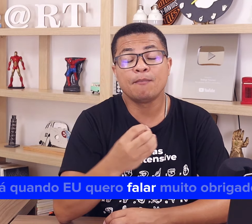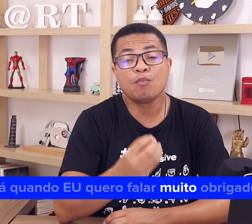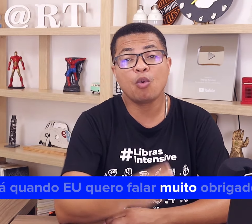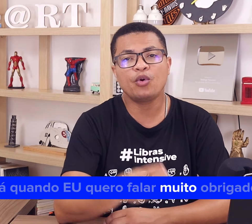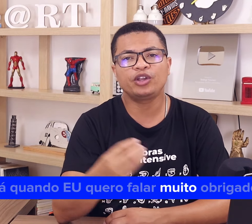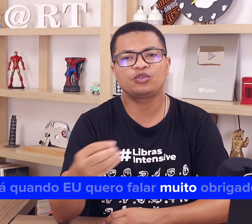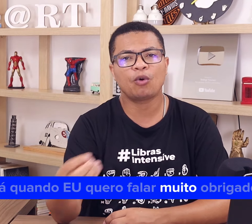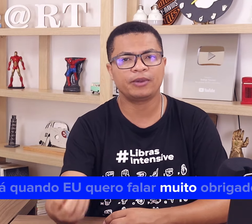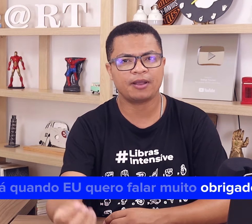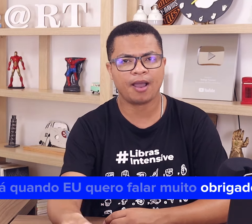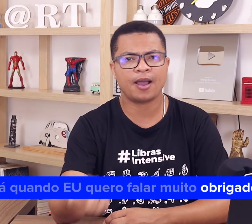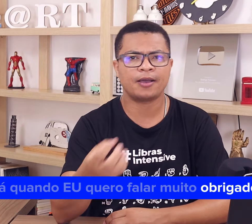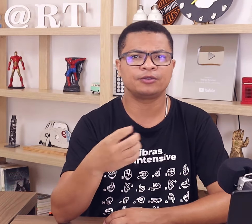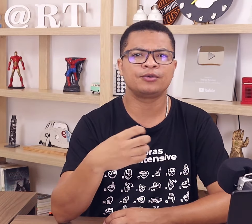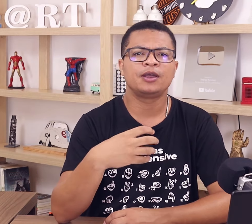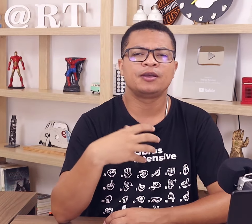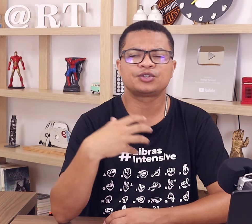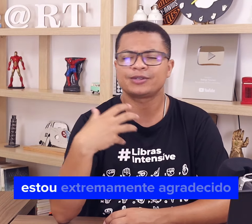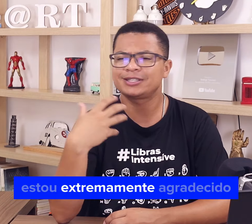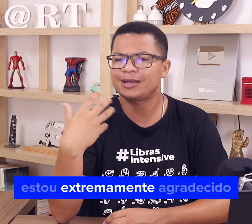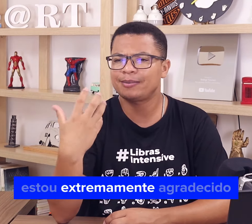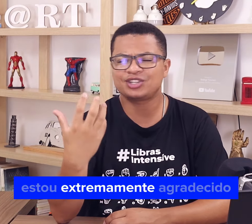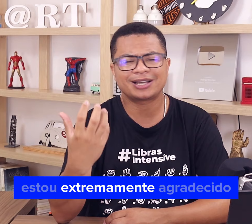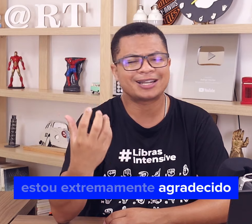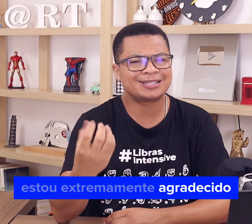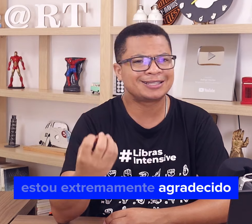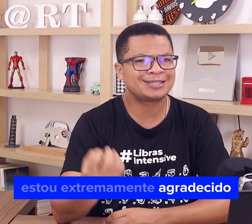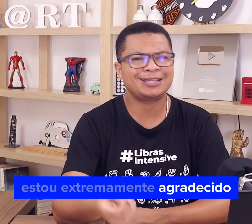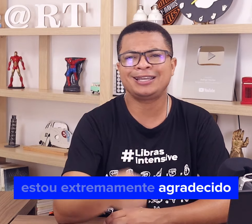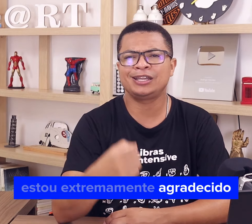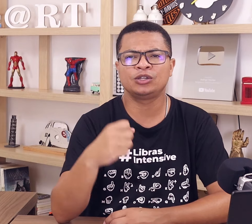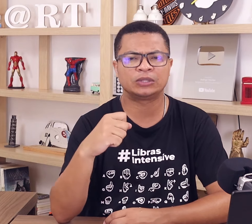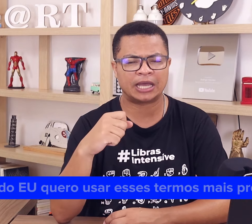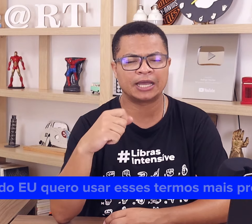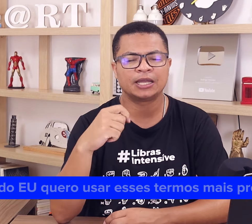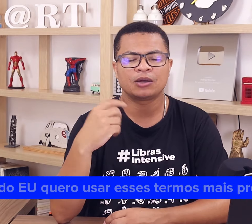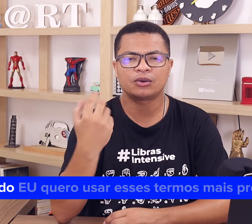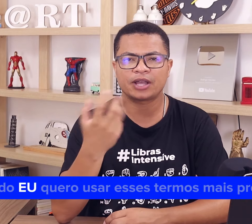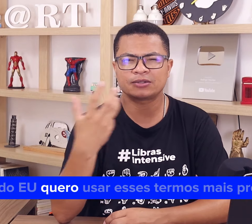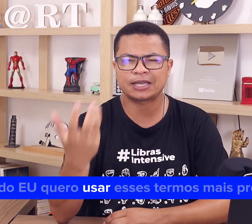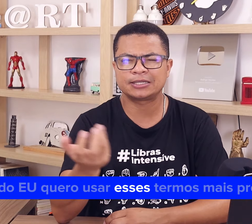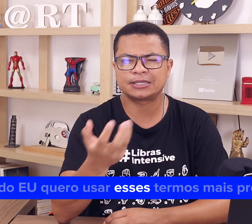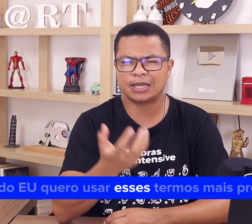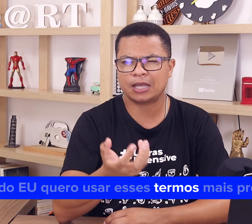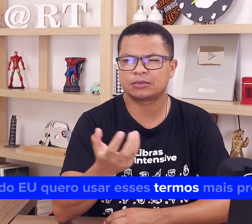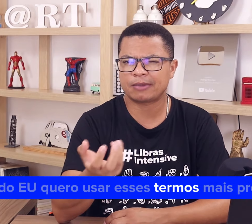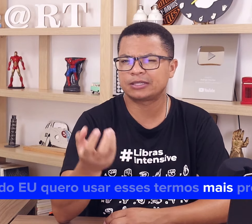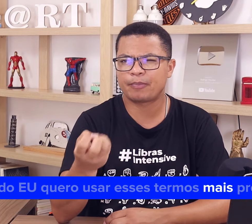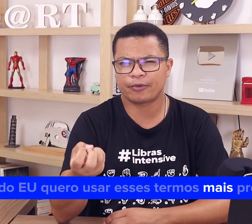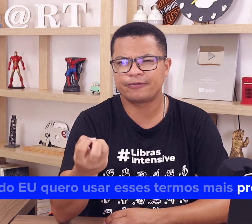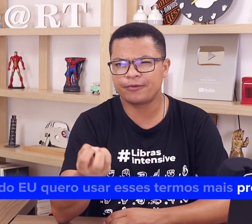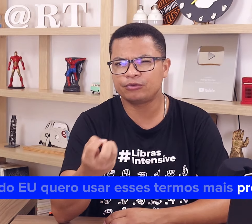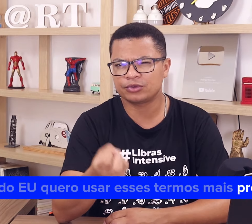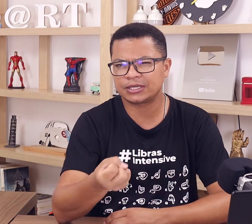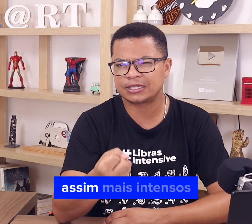muito obrigado, estou extremamente agradecido, tá? Quando eu quero usar esses termos mais profundos, assim,